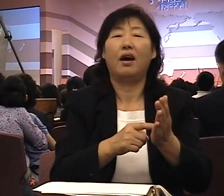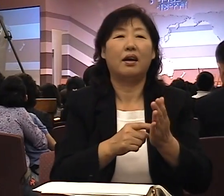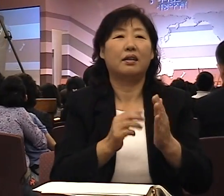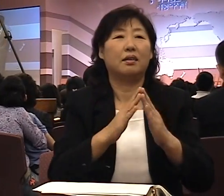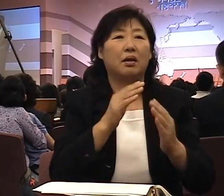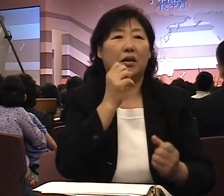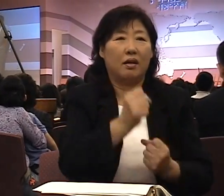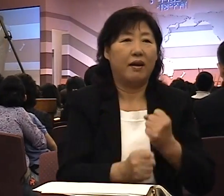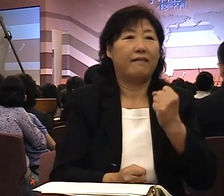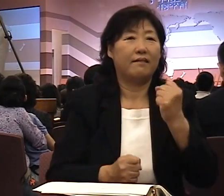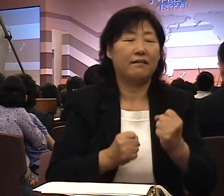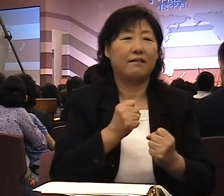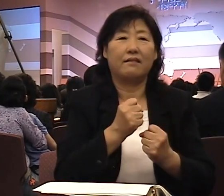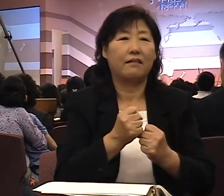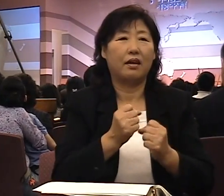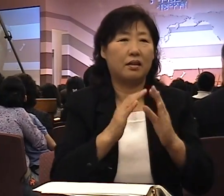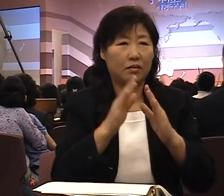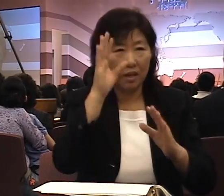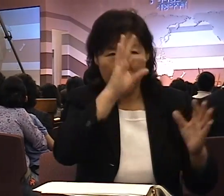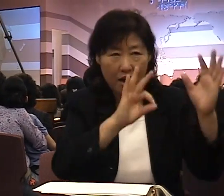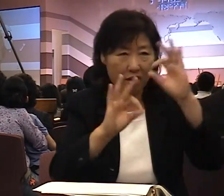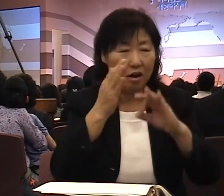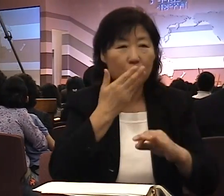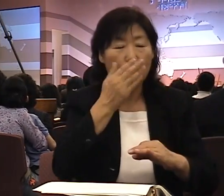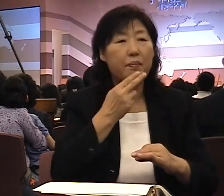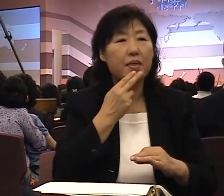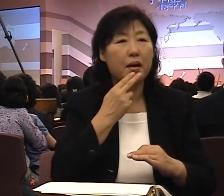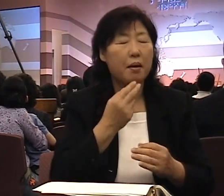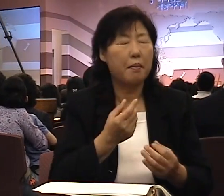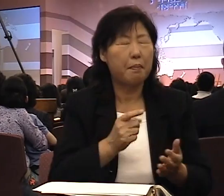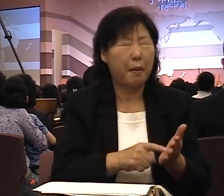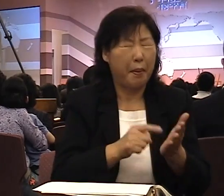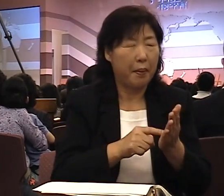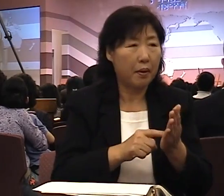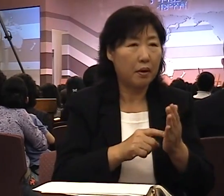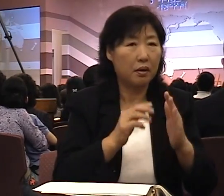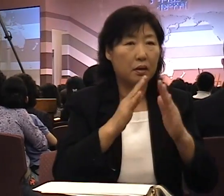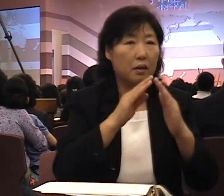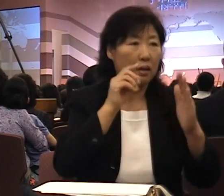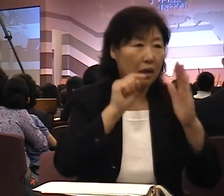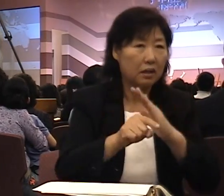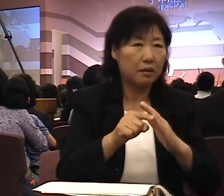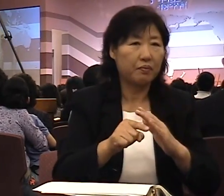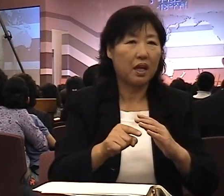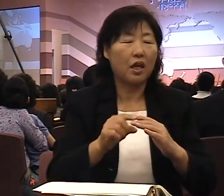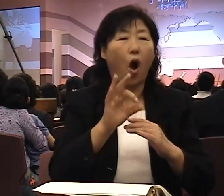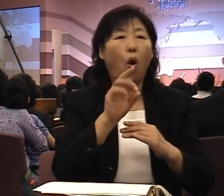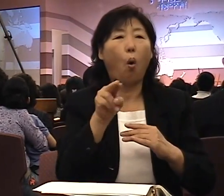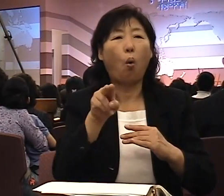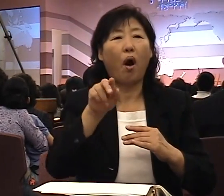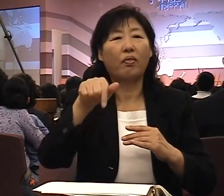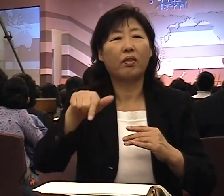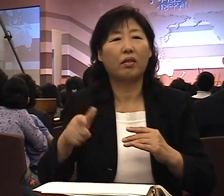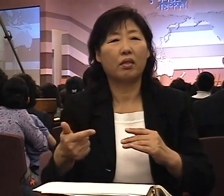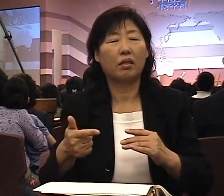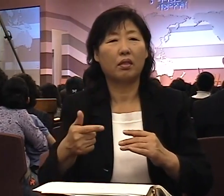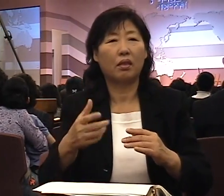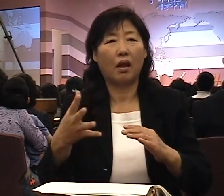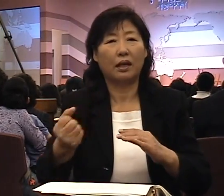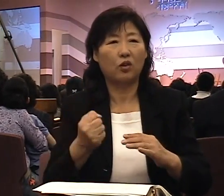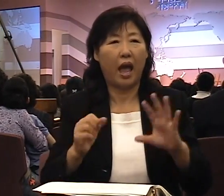뛰어가니까 아무런 집을 챙길 시간이 없고 빨리 들어갔다 나오는데 여권 지고 아이를 손잡거나 이것뿐이